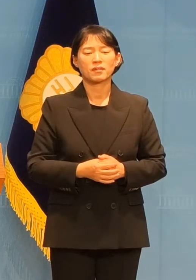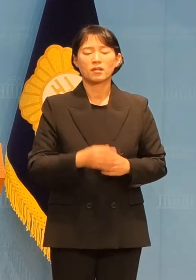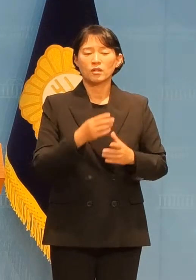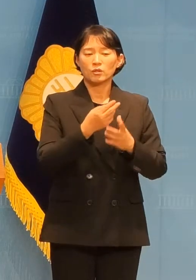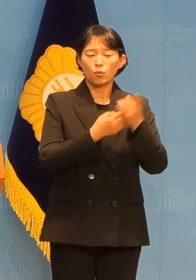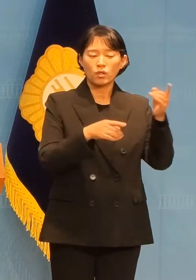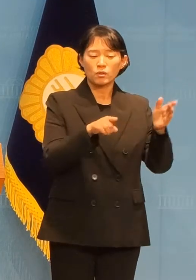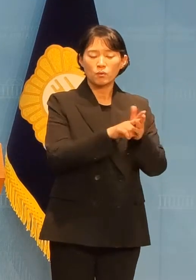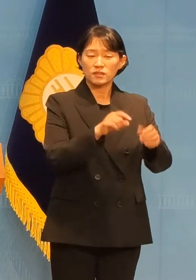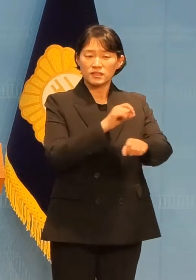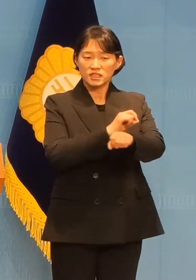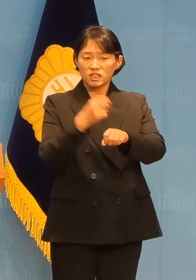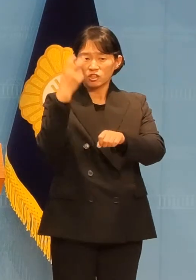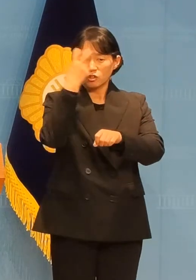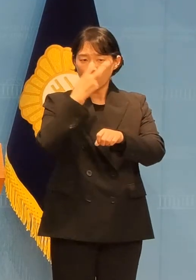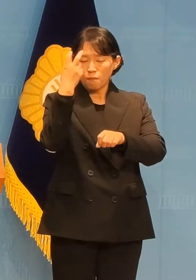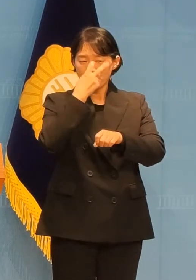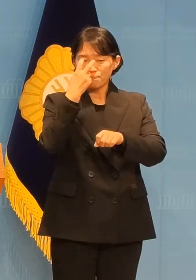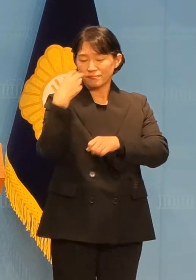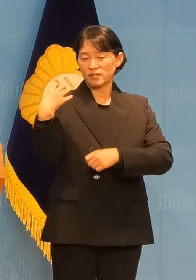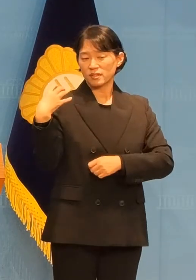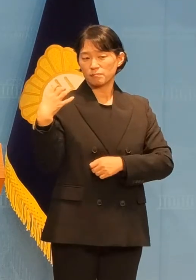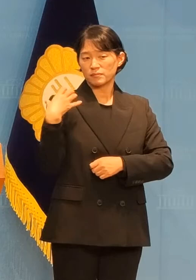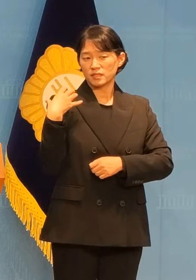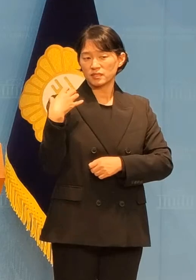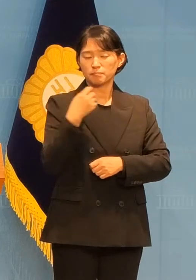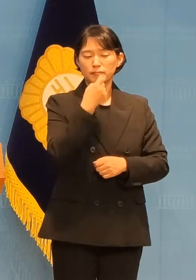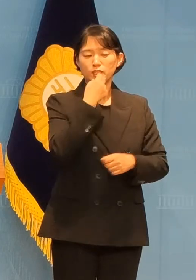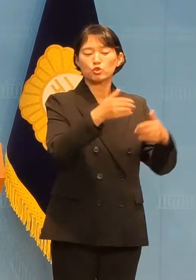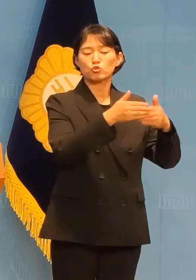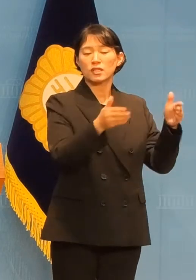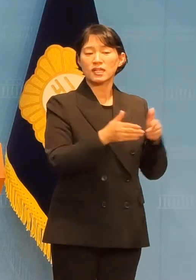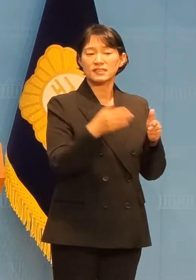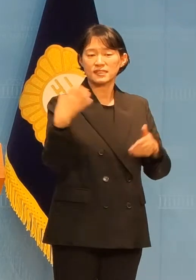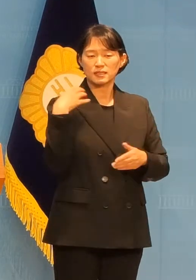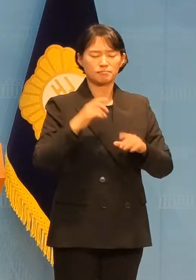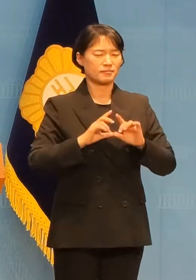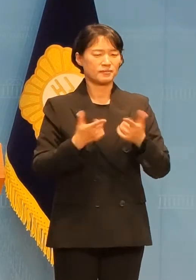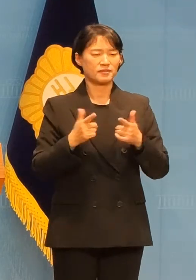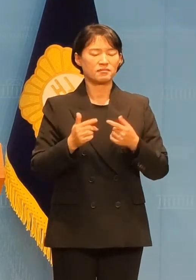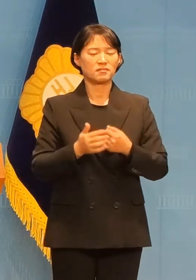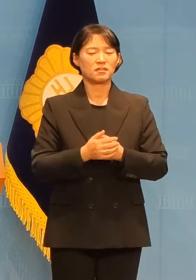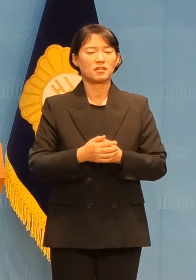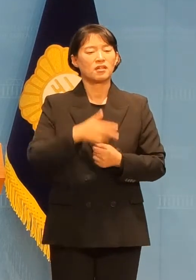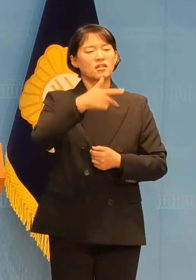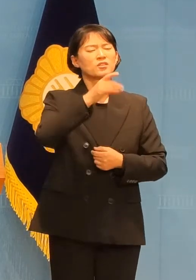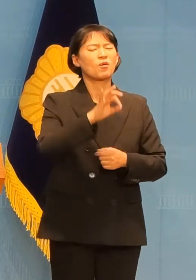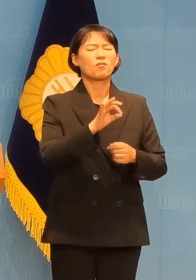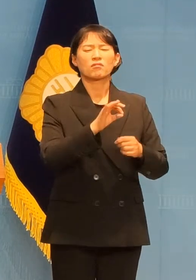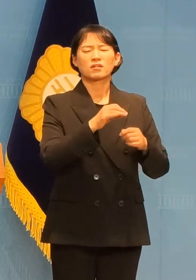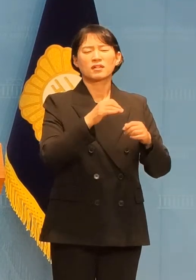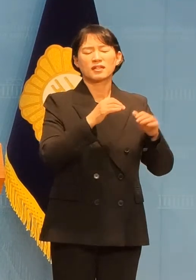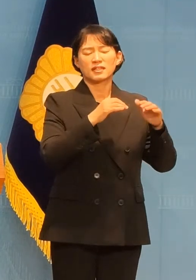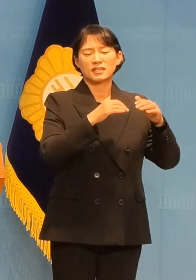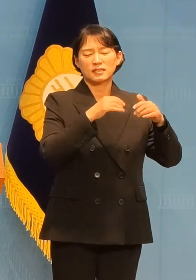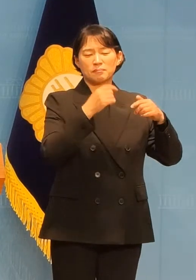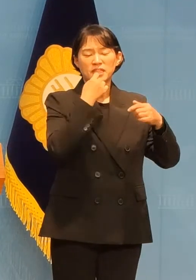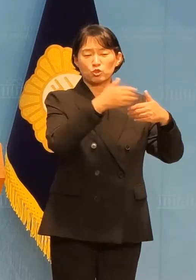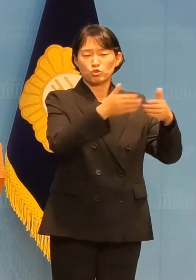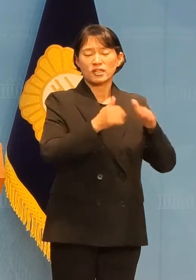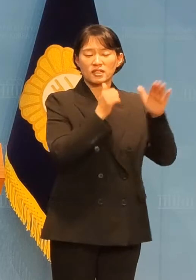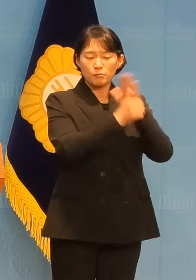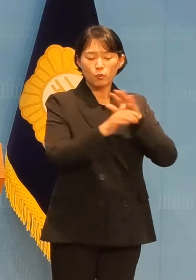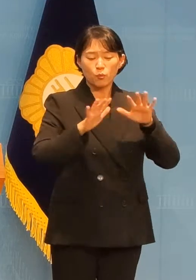통일교 특검 열차 운전대는 민주당의 몫이 아닙니다. 정청래 더불어민주당 대표가